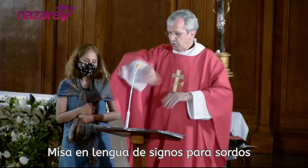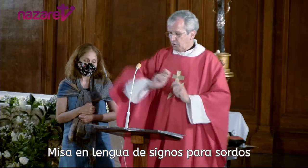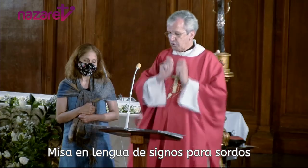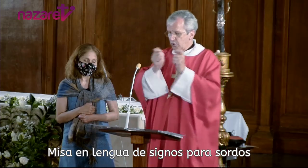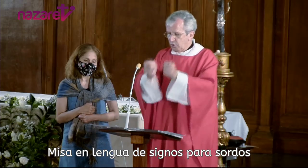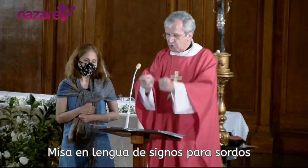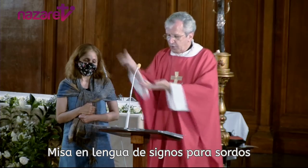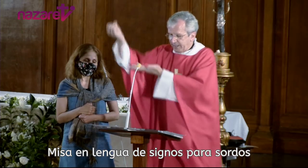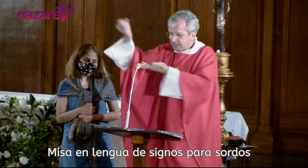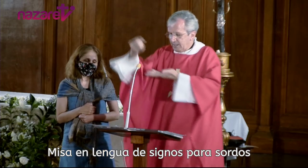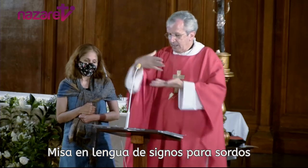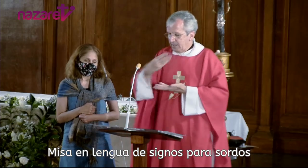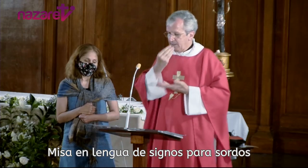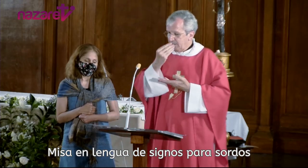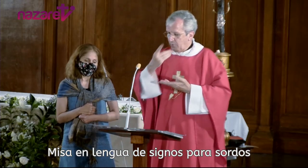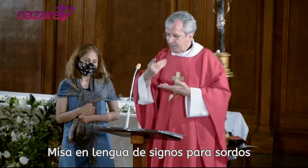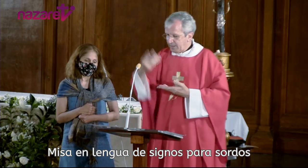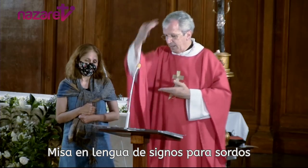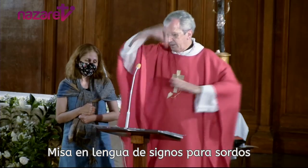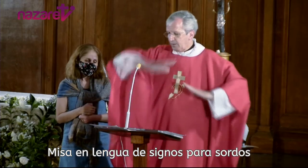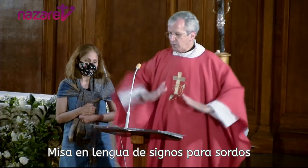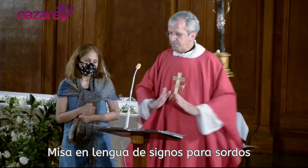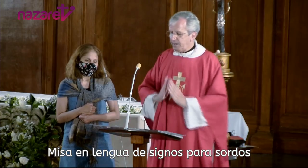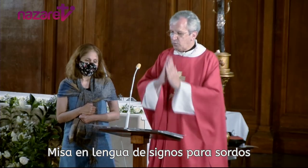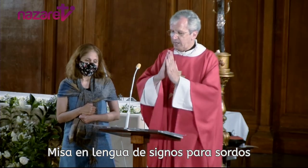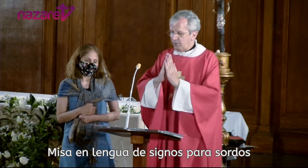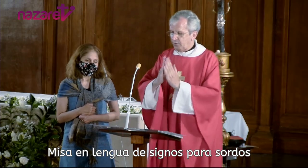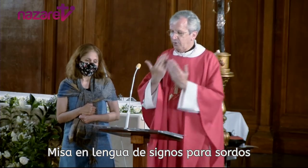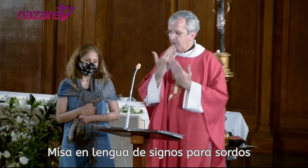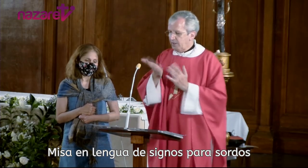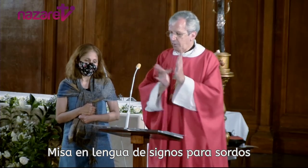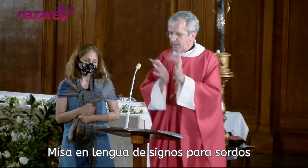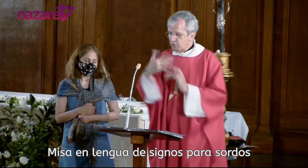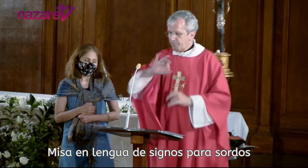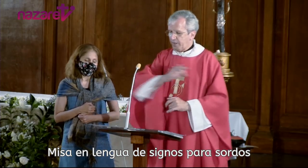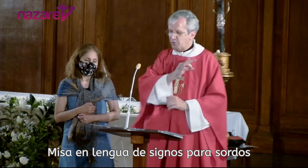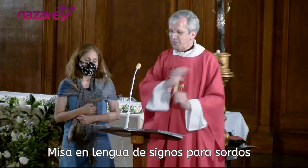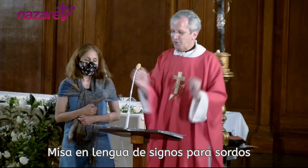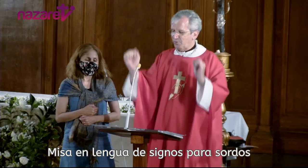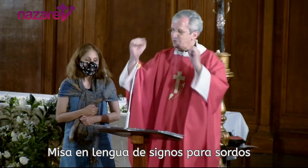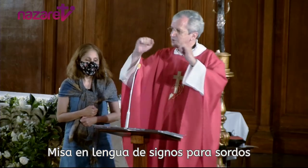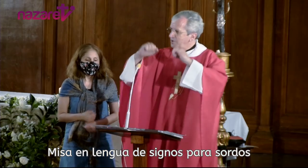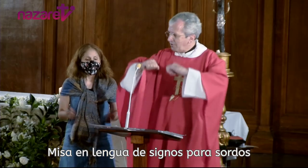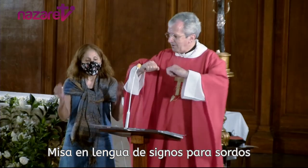nosotros los dones de bondad de tu Espíritu Santo. Te lo pedimos por Jesucristo nuestro Señor.